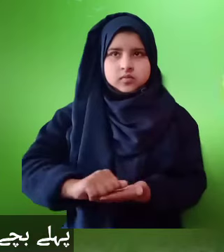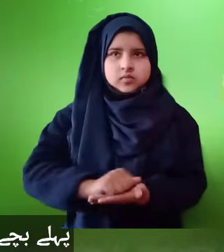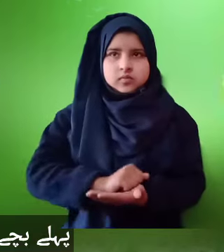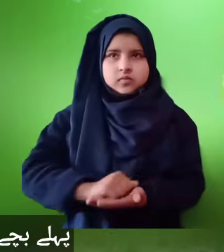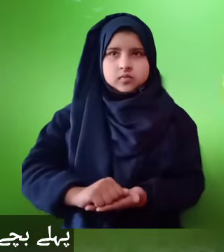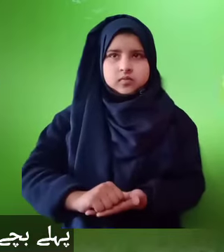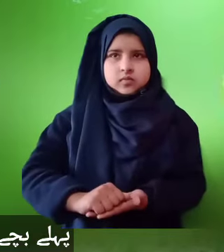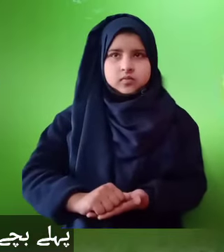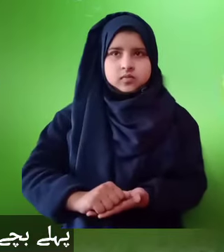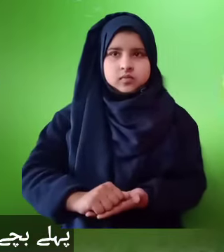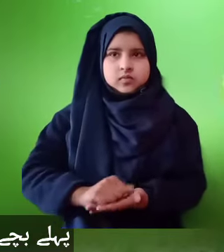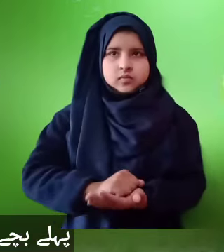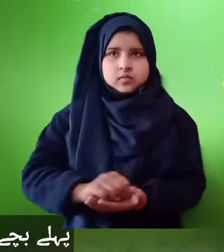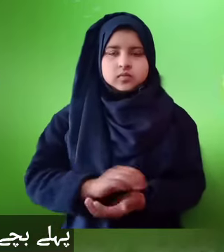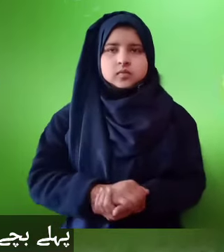स्लेट।